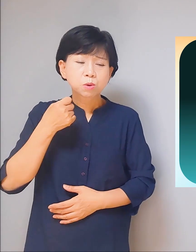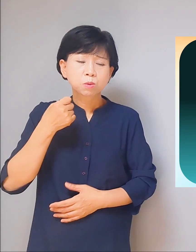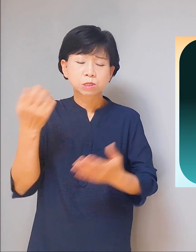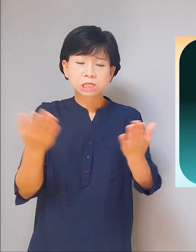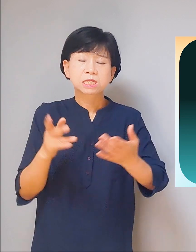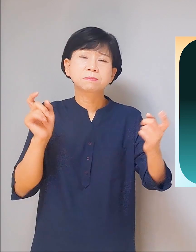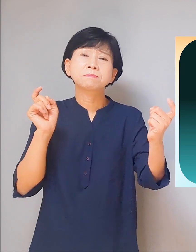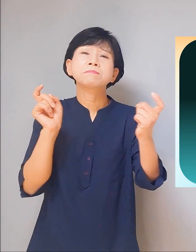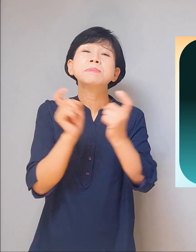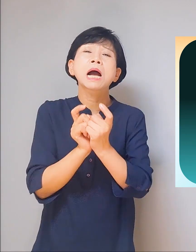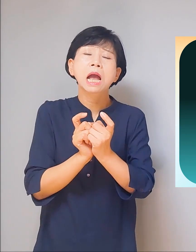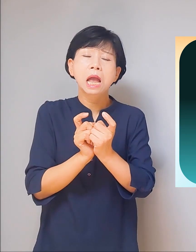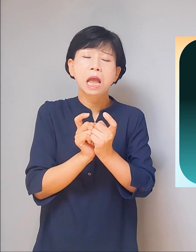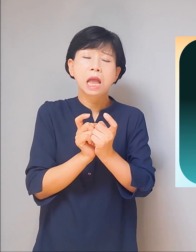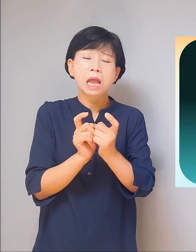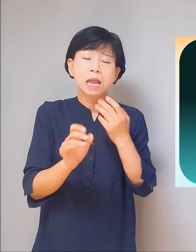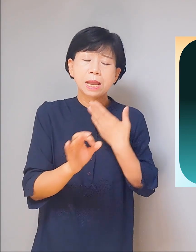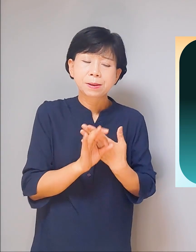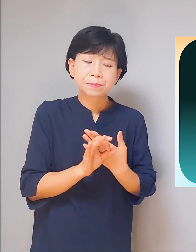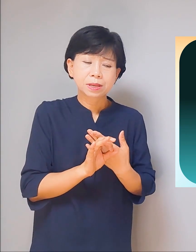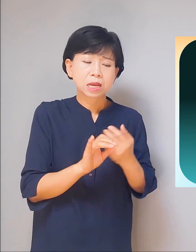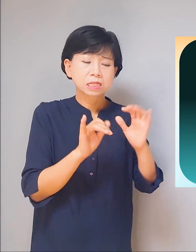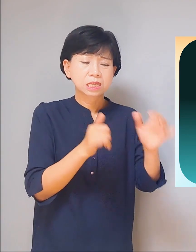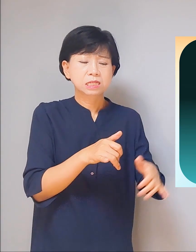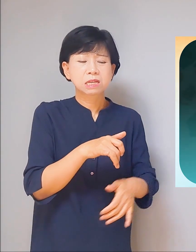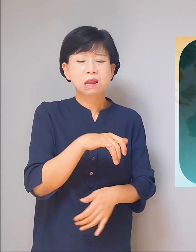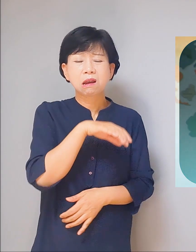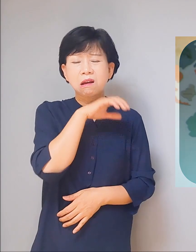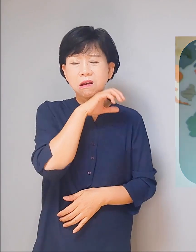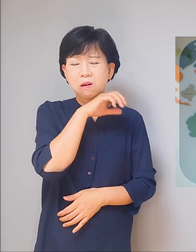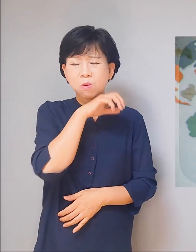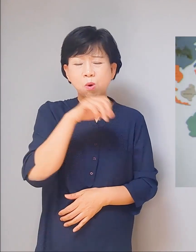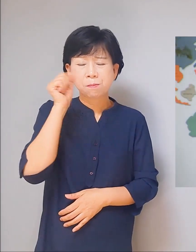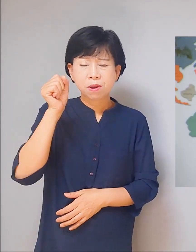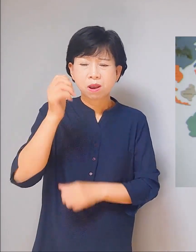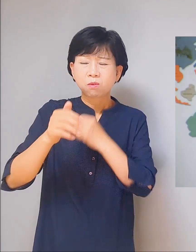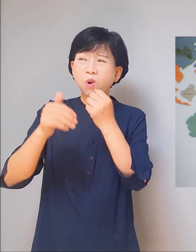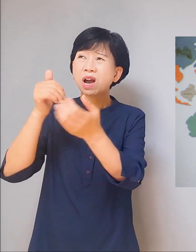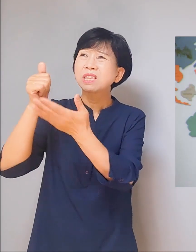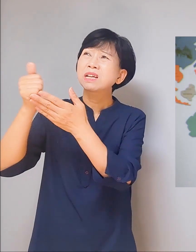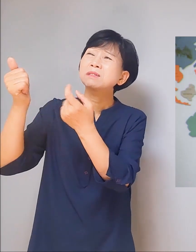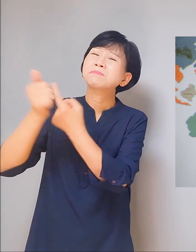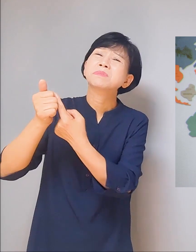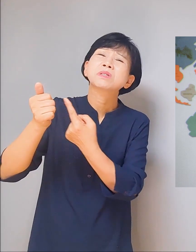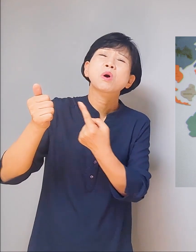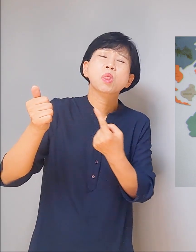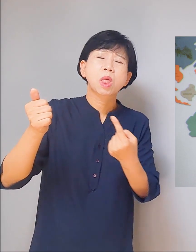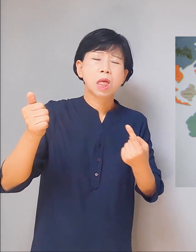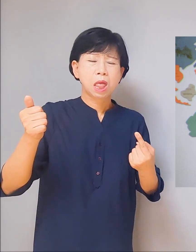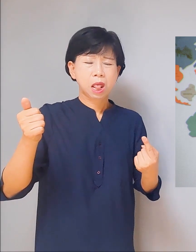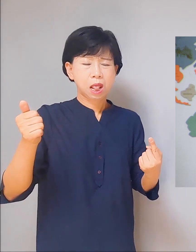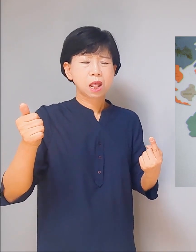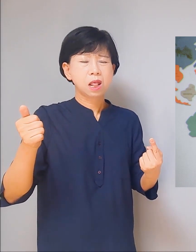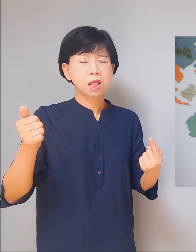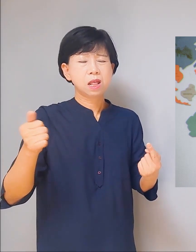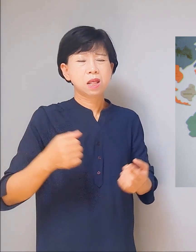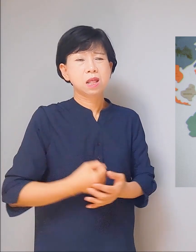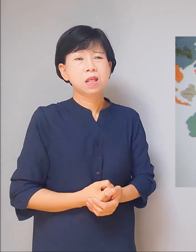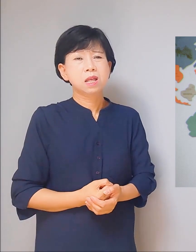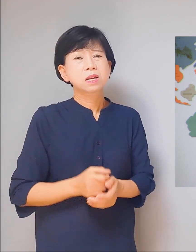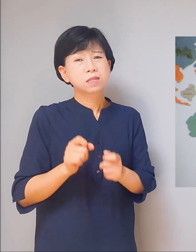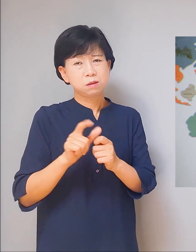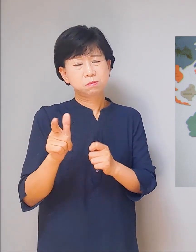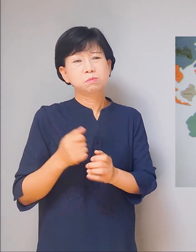닥치면요, 세상을 원망합니다. 거듭나기 전에는 하나님에게 등지는 옛사람으로 살았습니다.